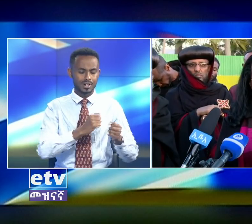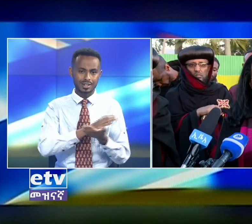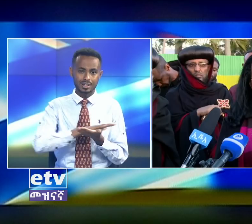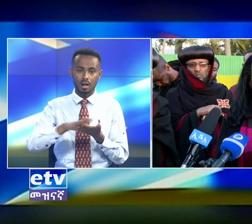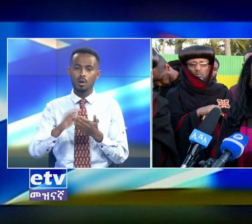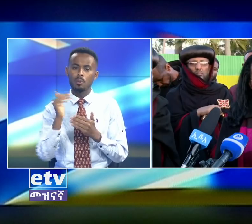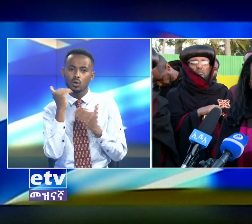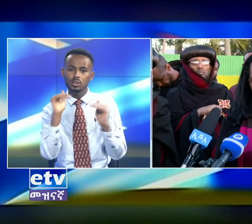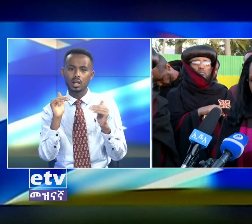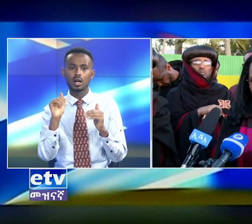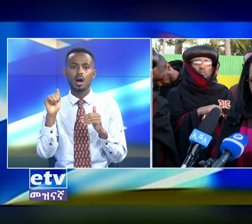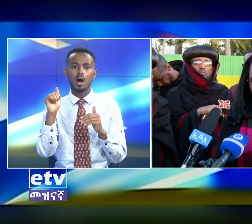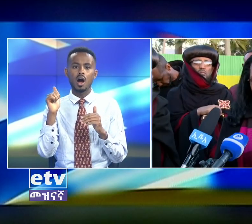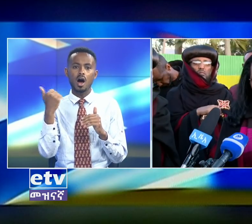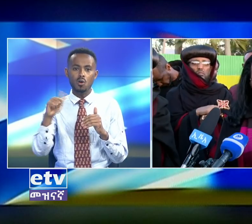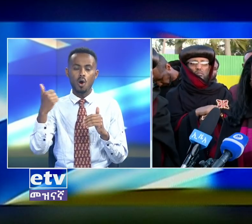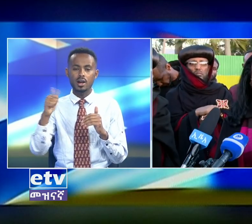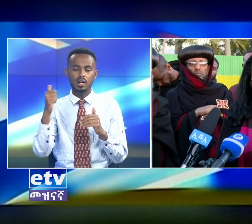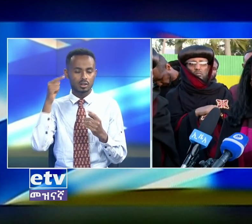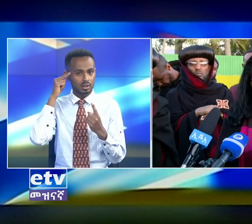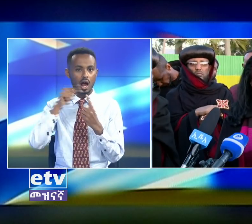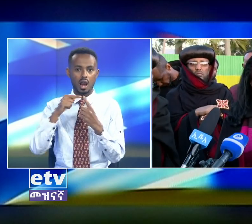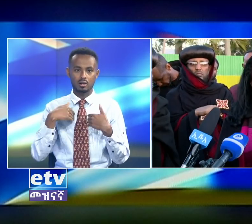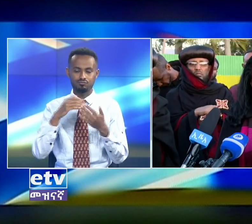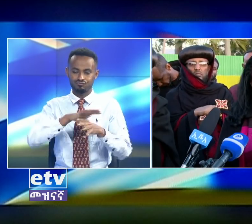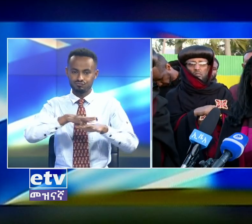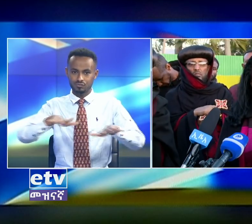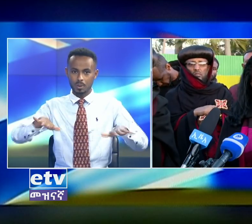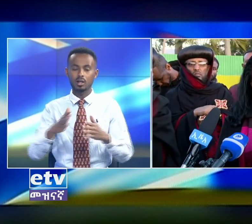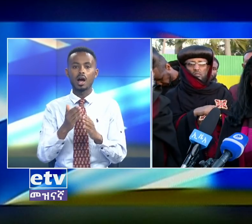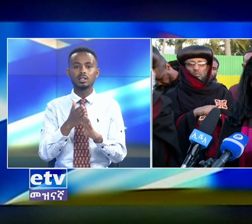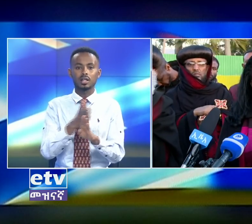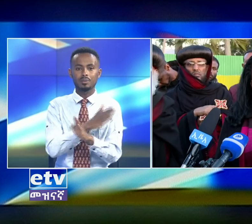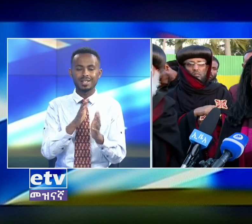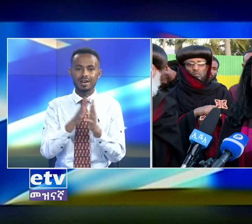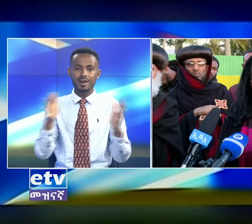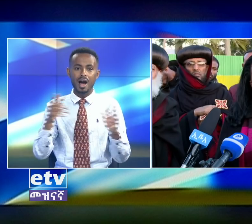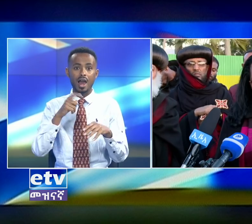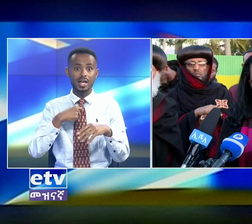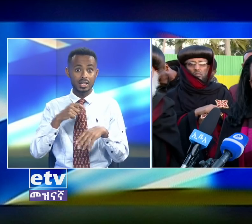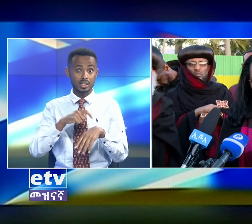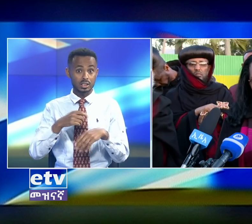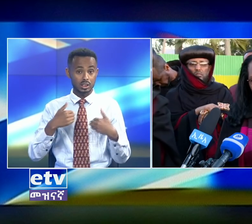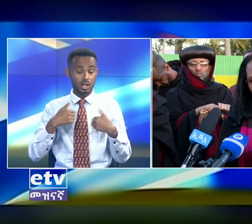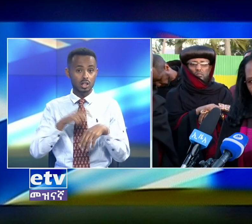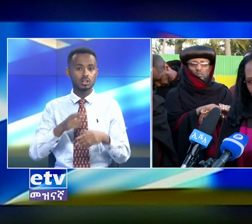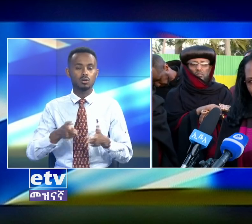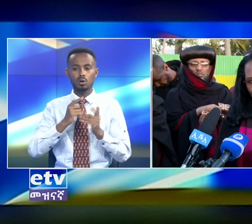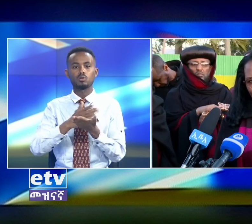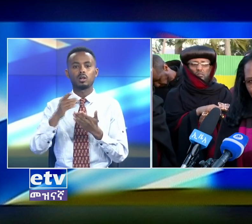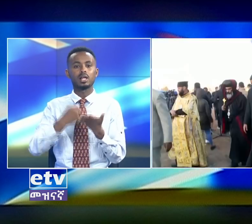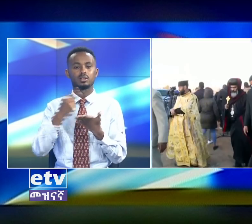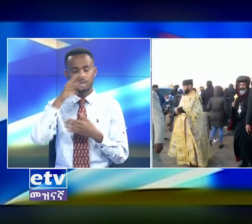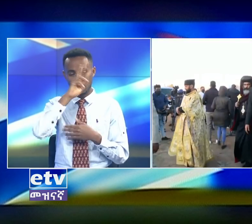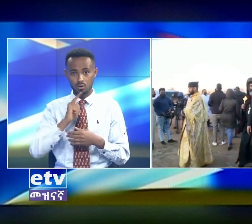የሚያክል አረንጓዴም ለማልበስ እቅድ ይዘናል። ቀደም ብለን ሰፋ ያለ ጊዜ እንዲኖረንም ማንሳታችን ለዚሁ ሲባል